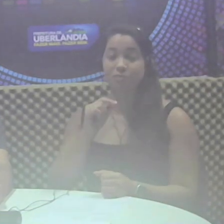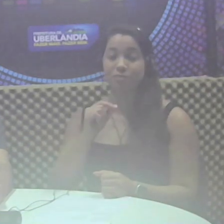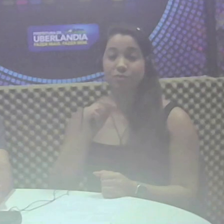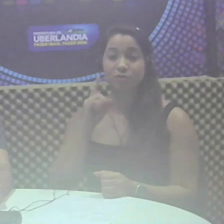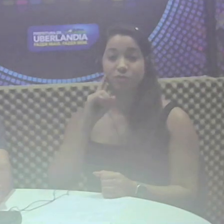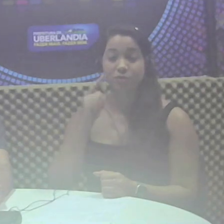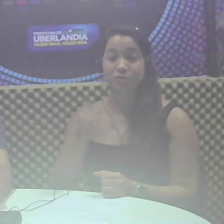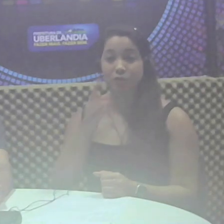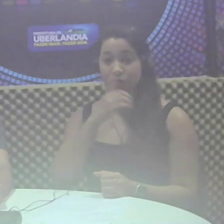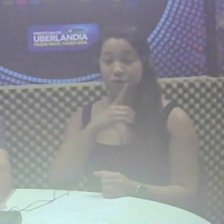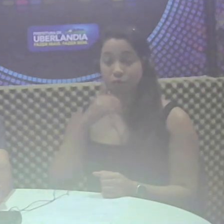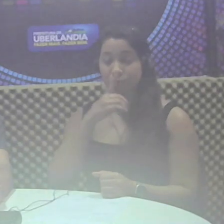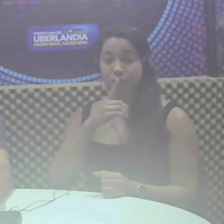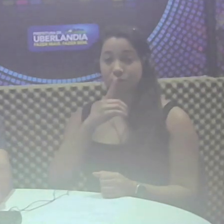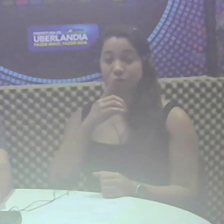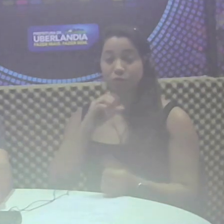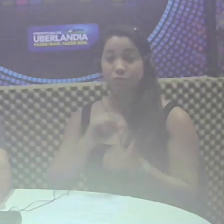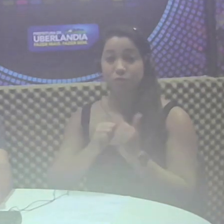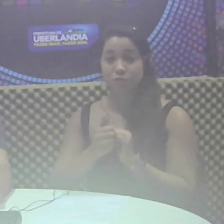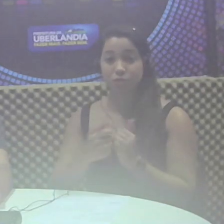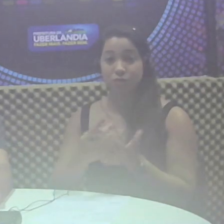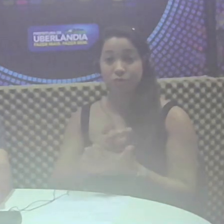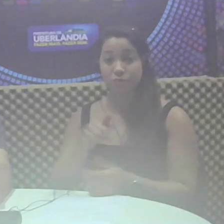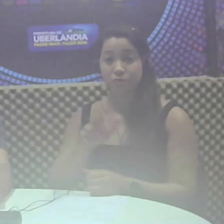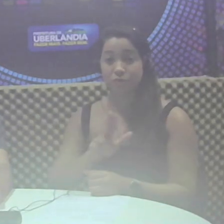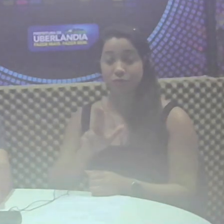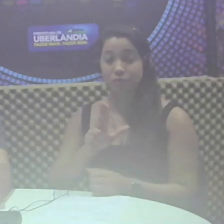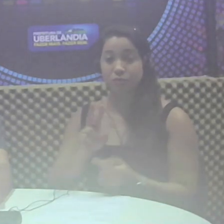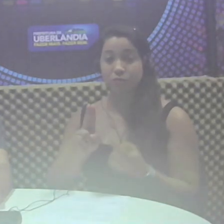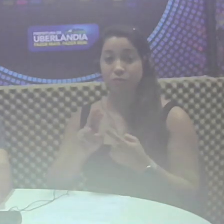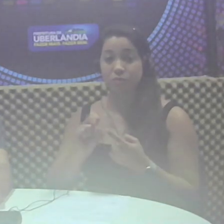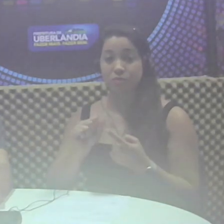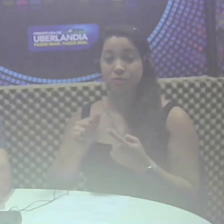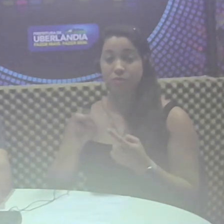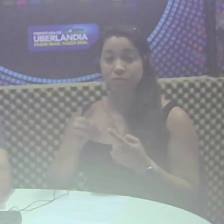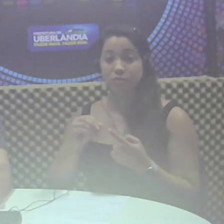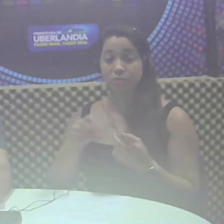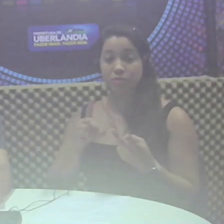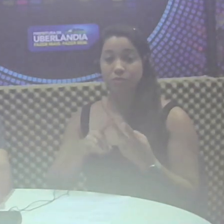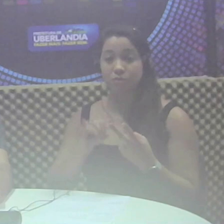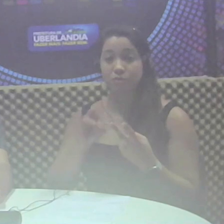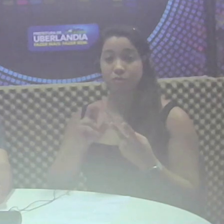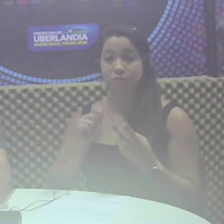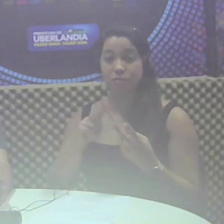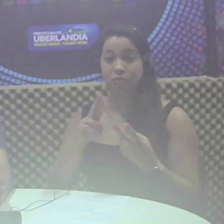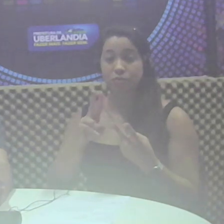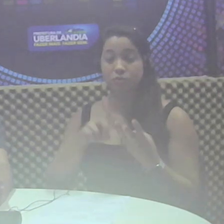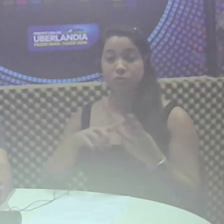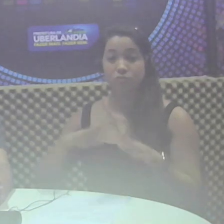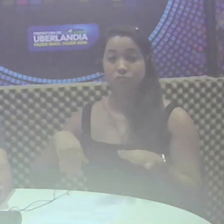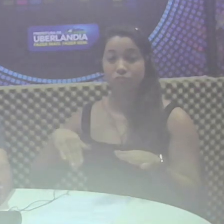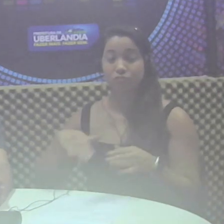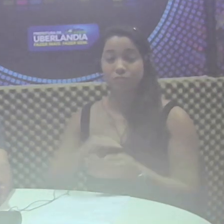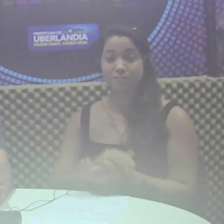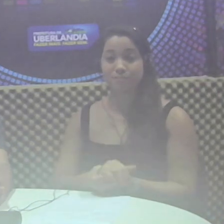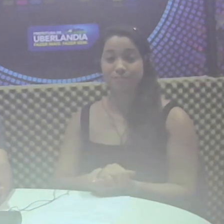jogos ocorrerão na cidade contra as equipes Ursas, MDO, Uirapuru e Praia Clube.